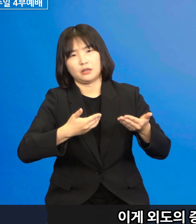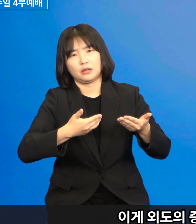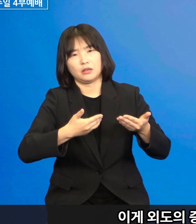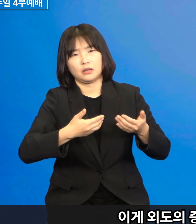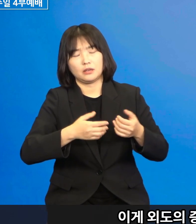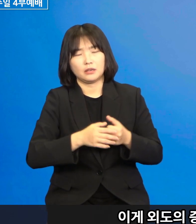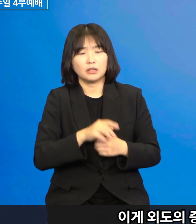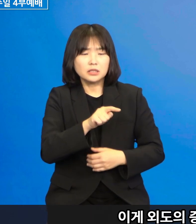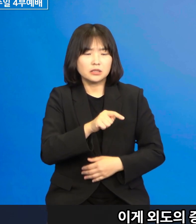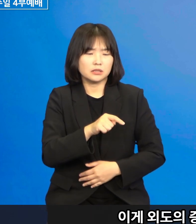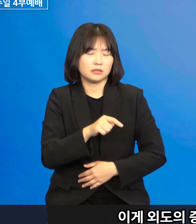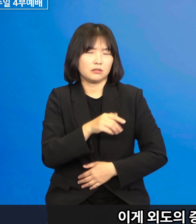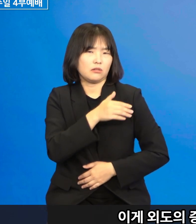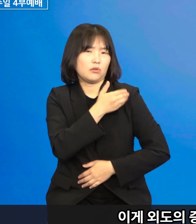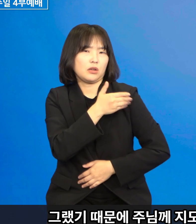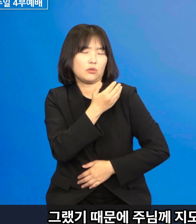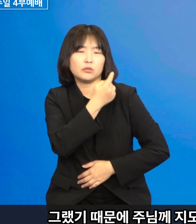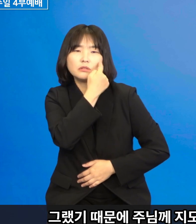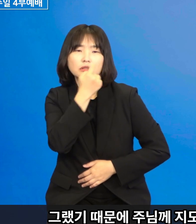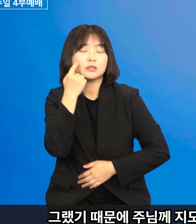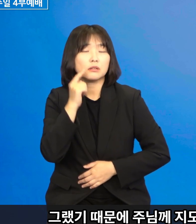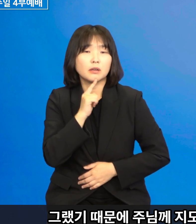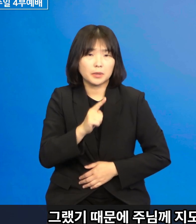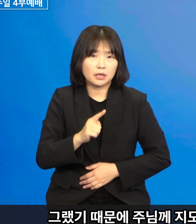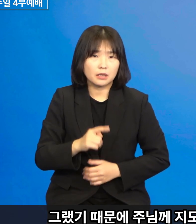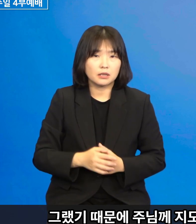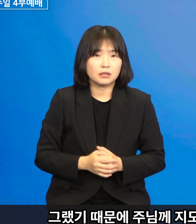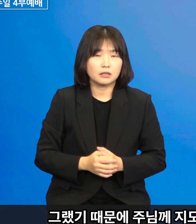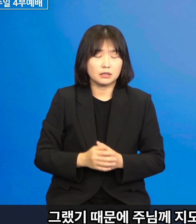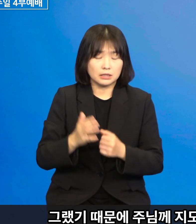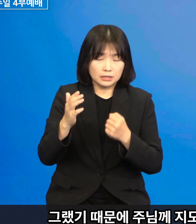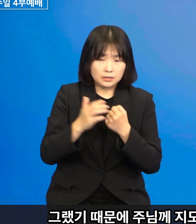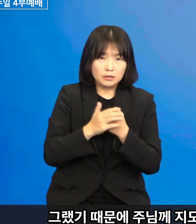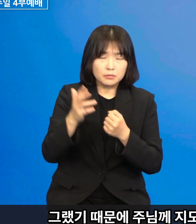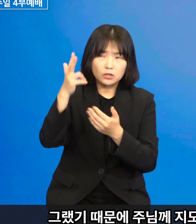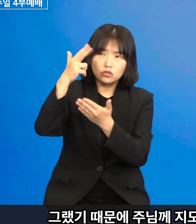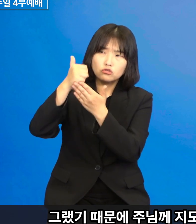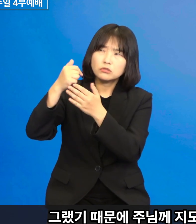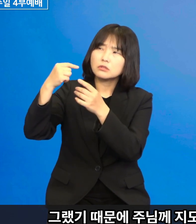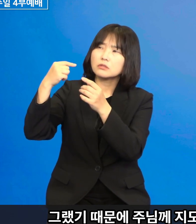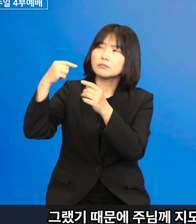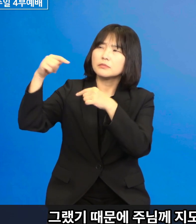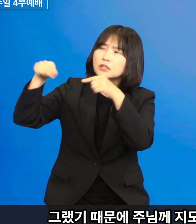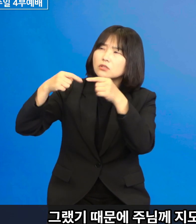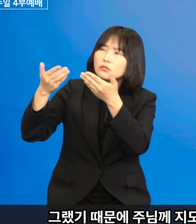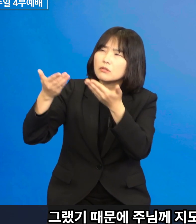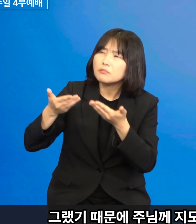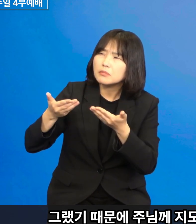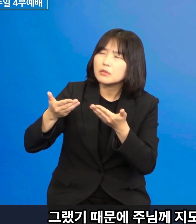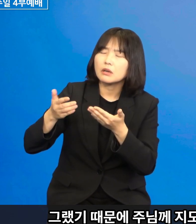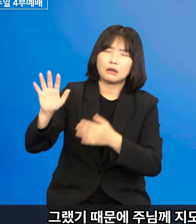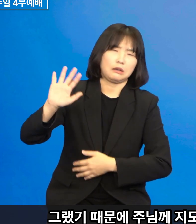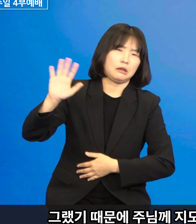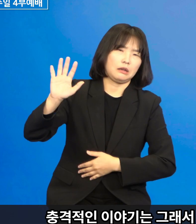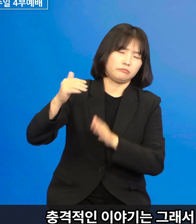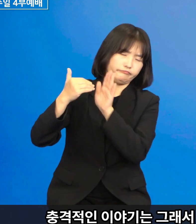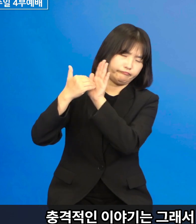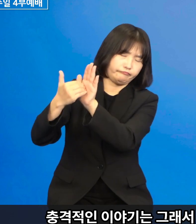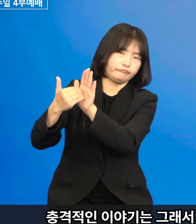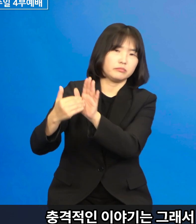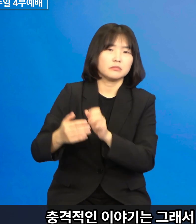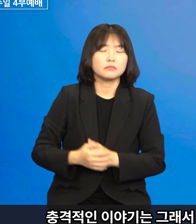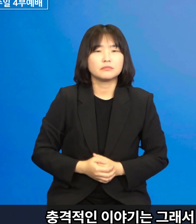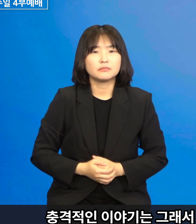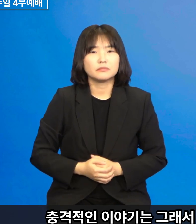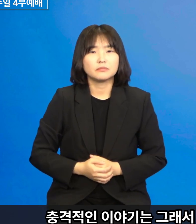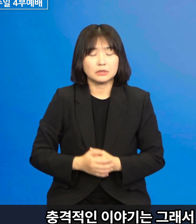외도의 증거라고 하는 거예요. 그랬기 때문에 주님께 지도를 받으려 하지 않았다는 것이죠. 충격적인